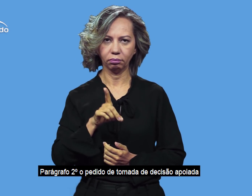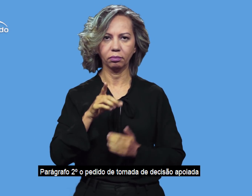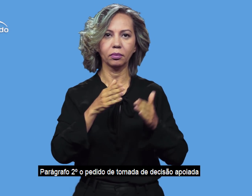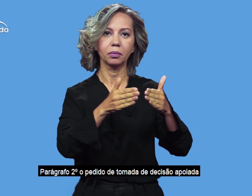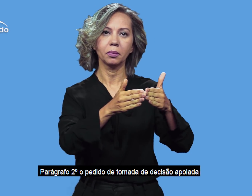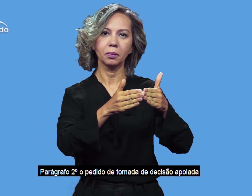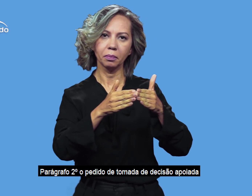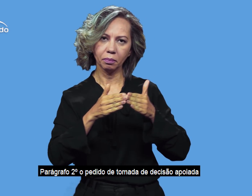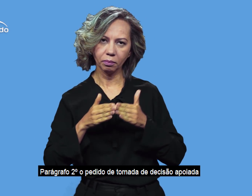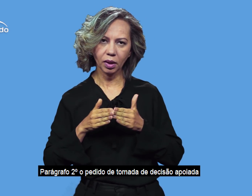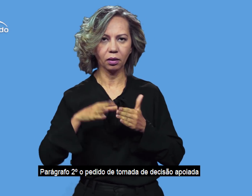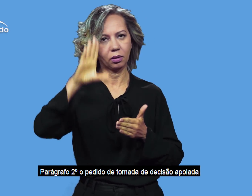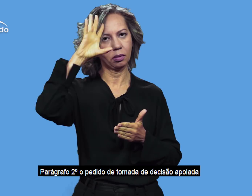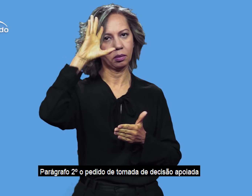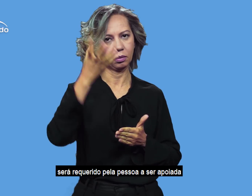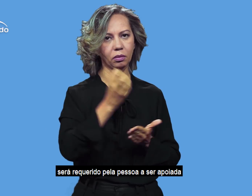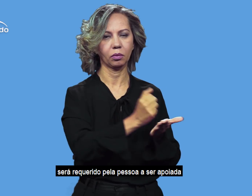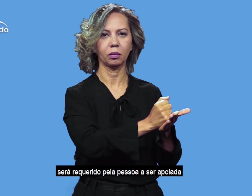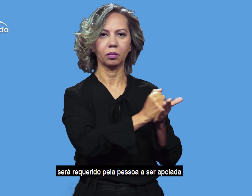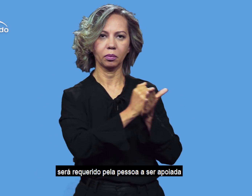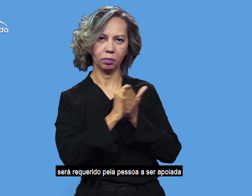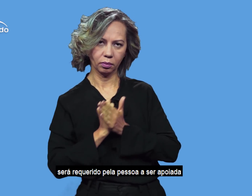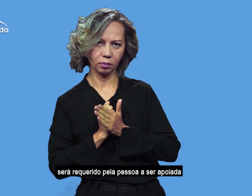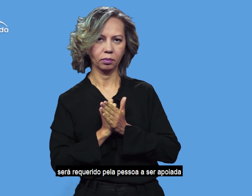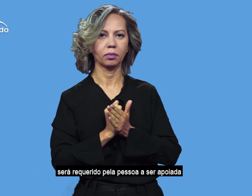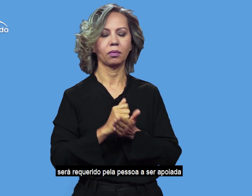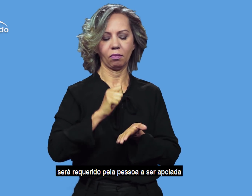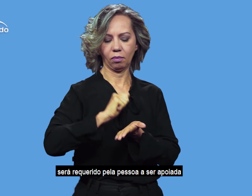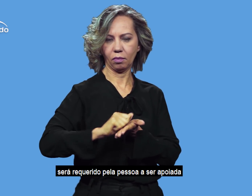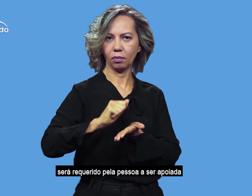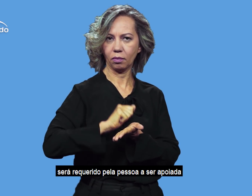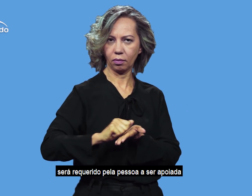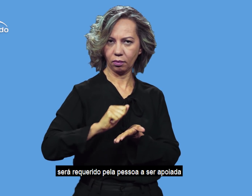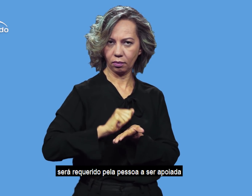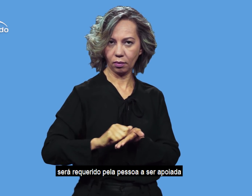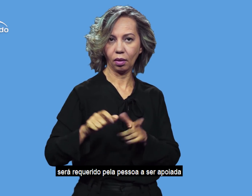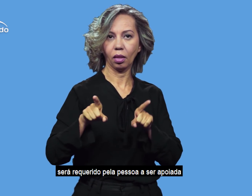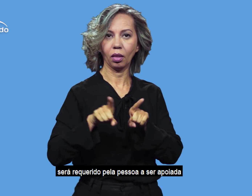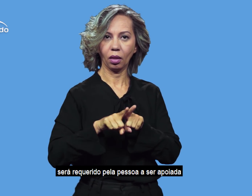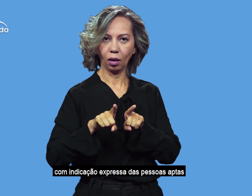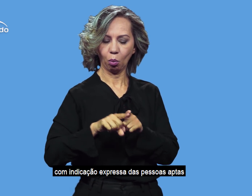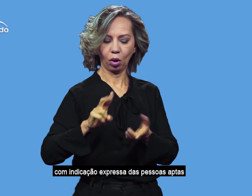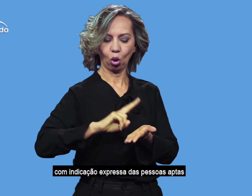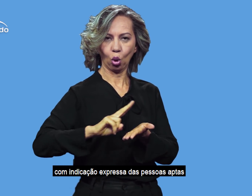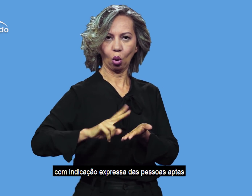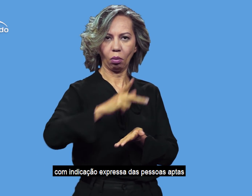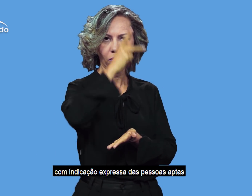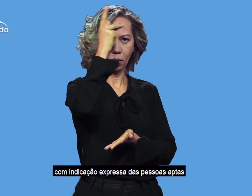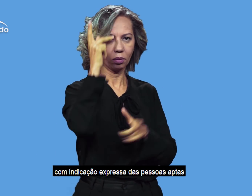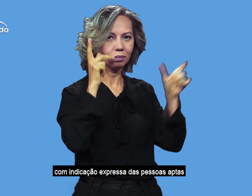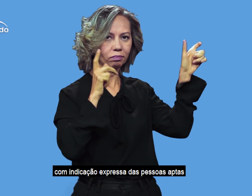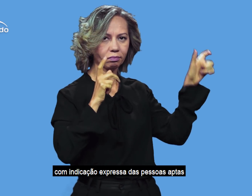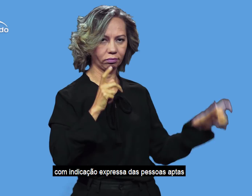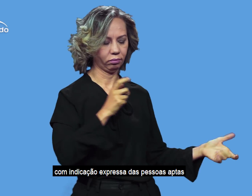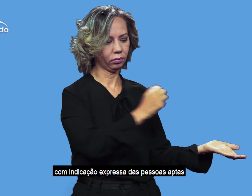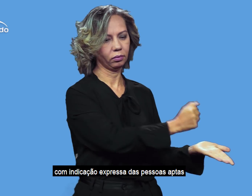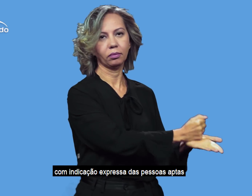tomada de decisão apoiada será requerido pela pessoa ser apoiada com indicação expressa das pessoas